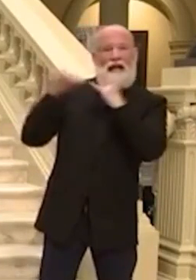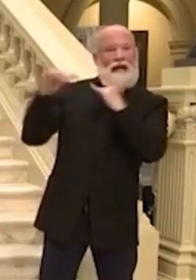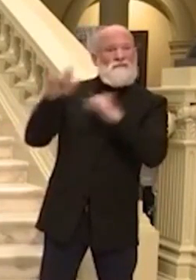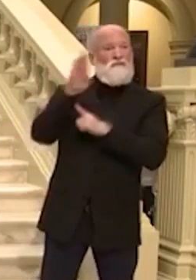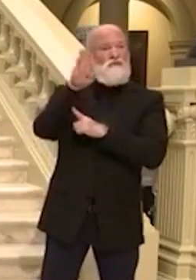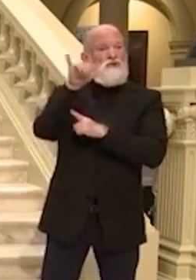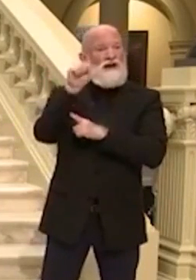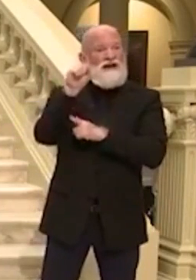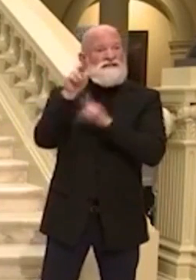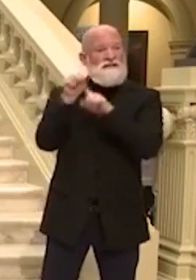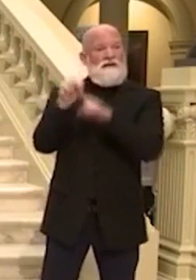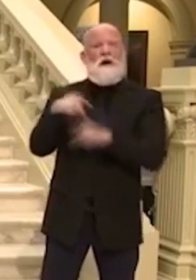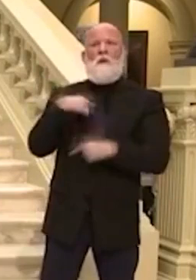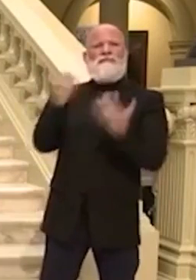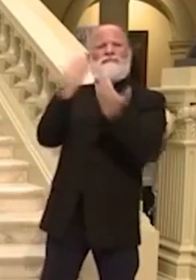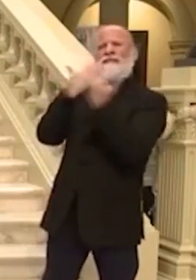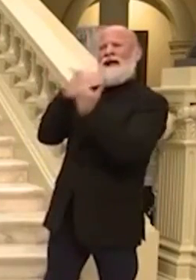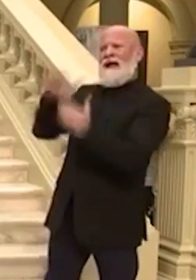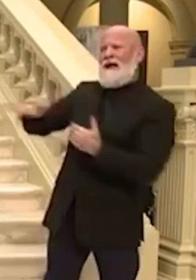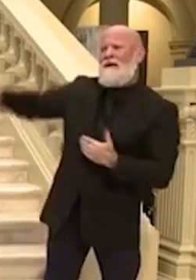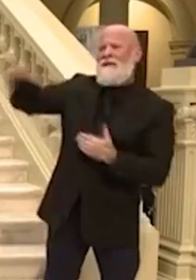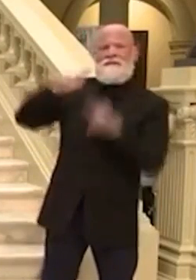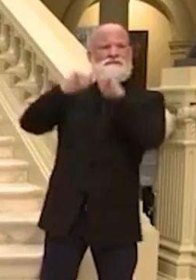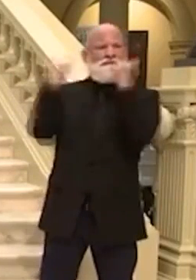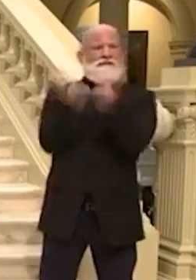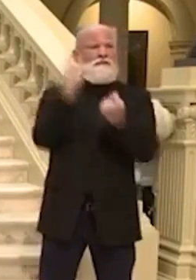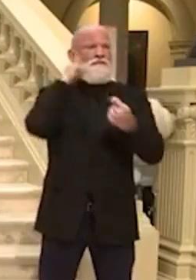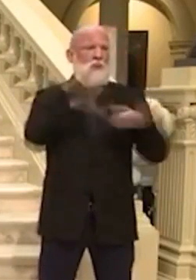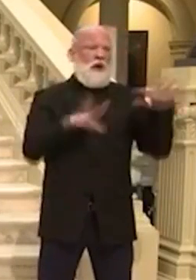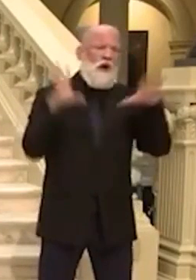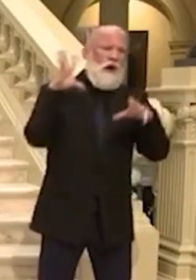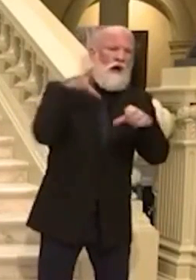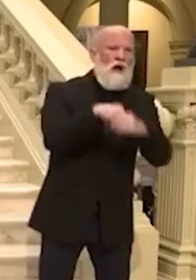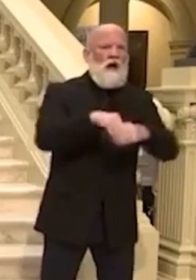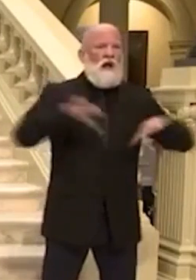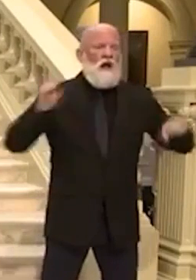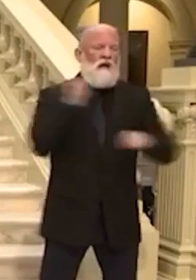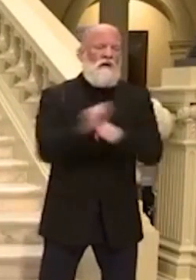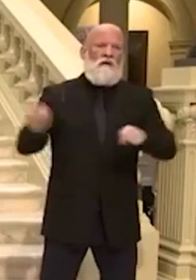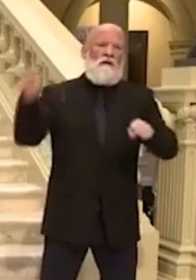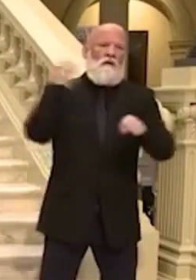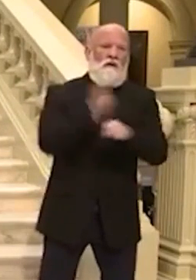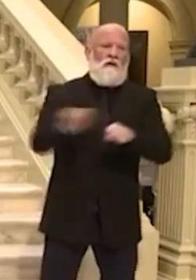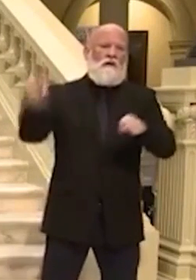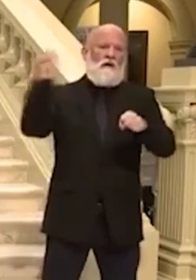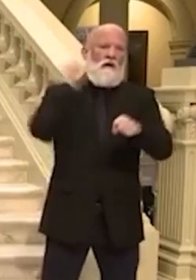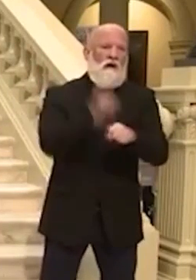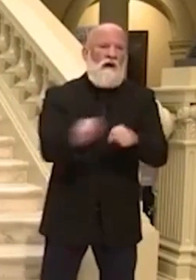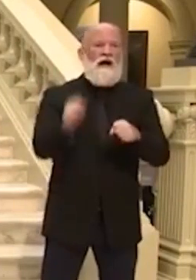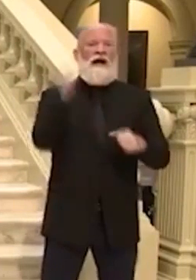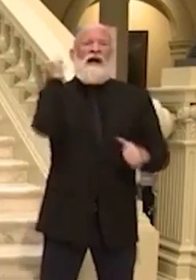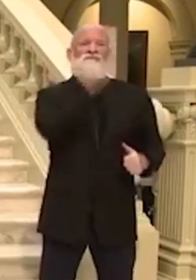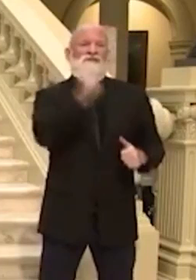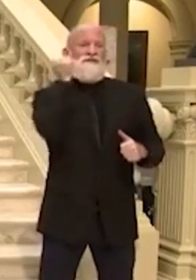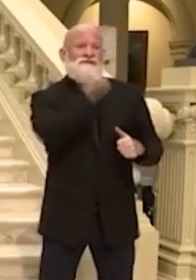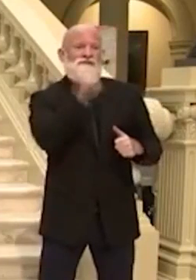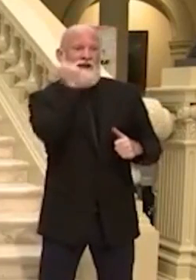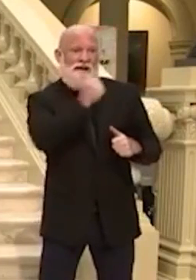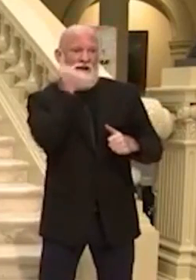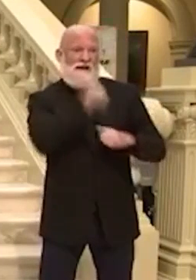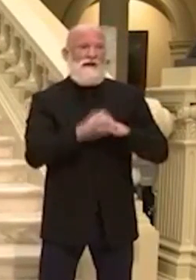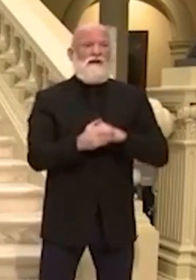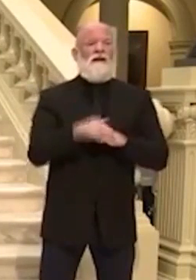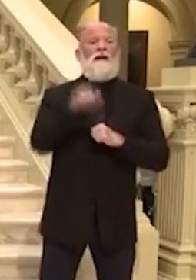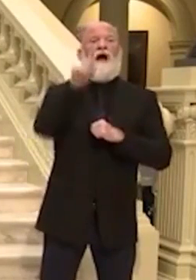pandemia puede volver a controlarse. Estas reglas son usar las mascarillas cuando no se puede mantener distancia de